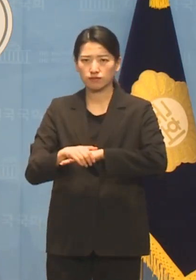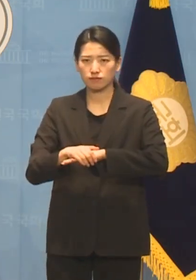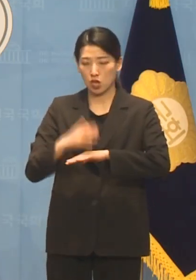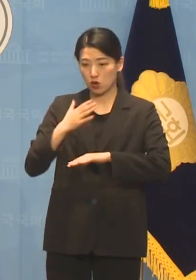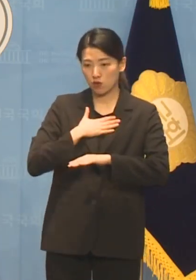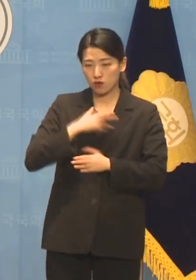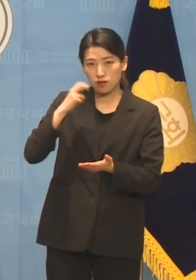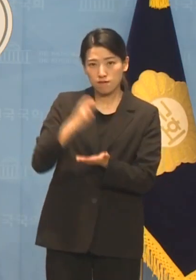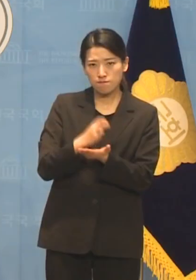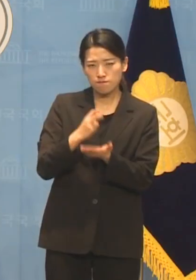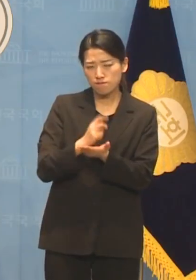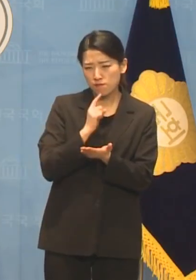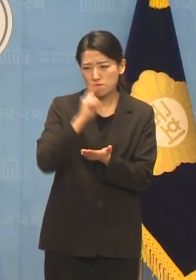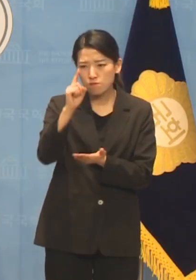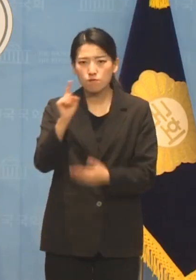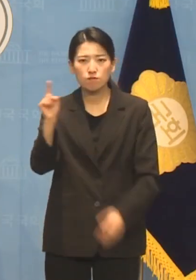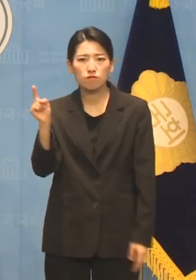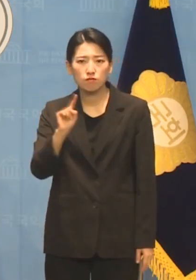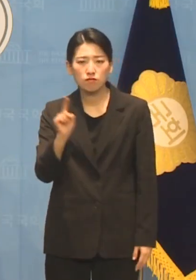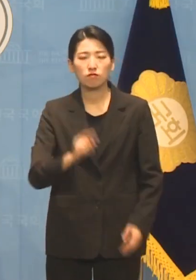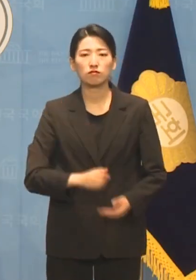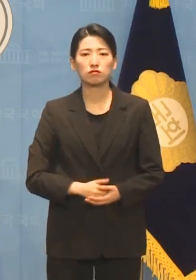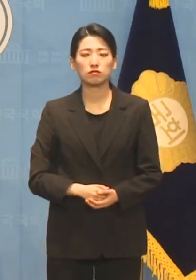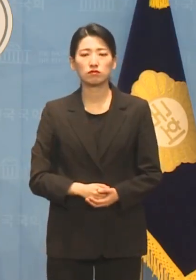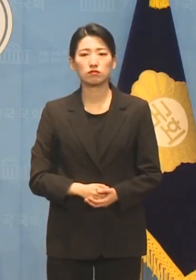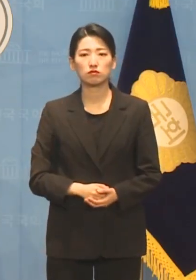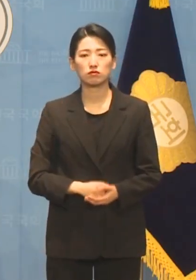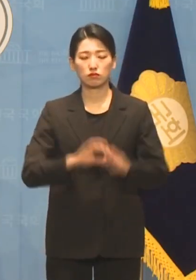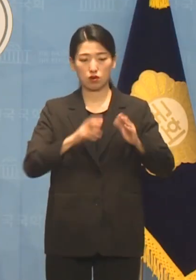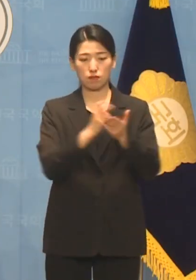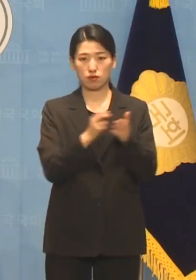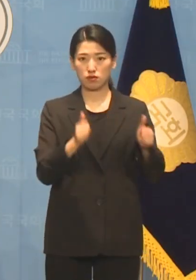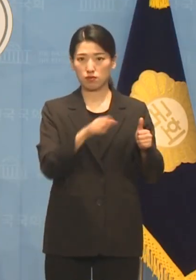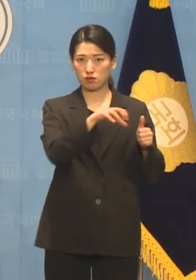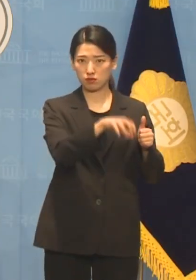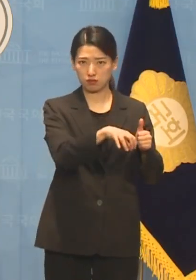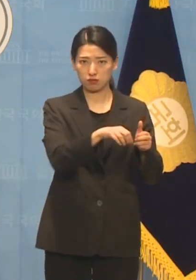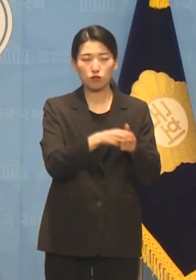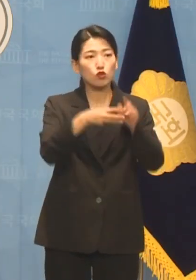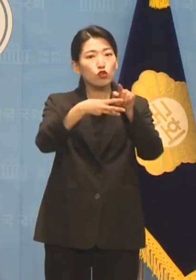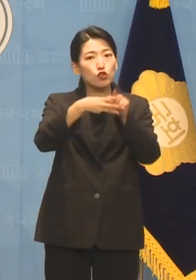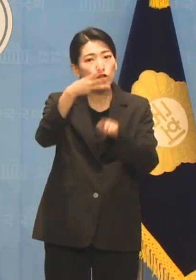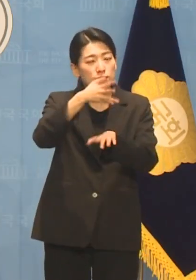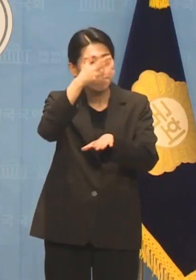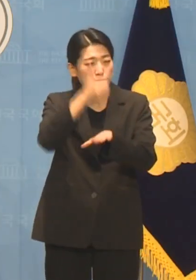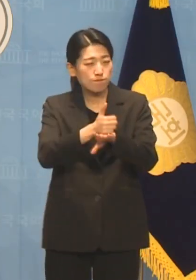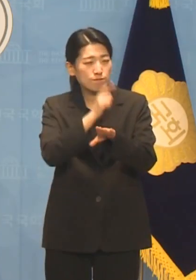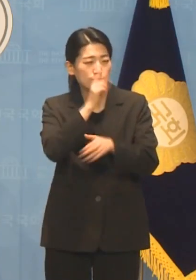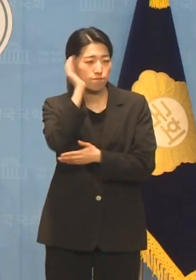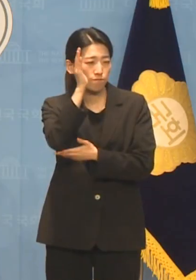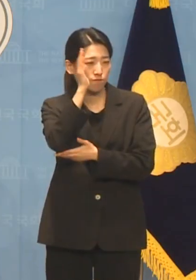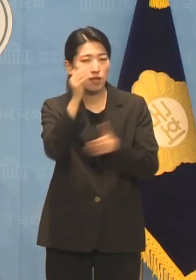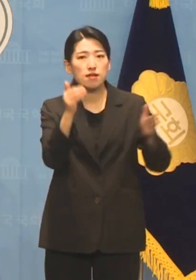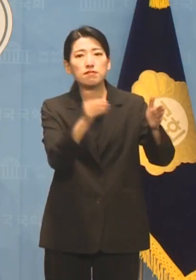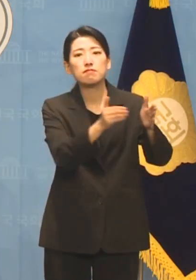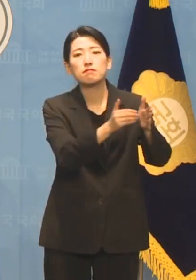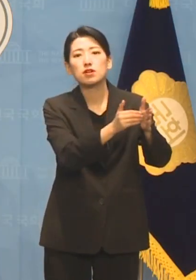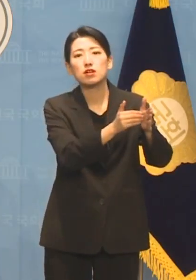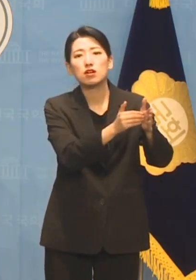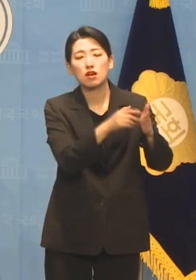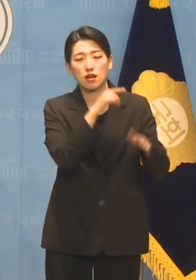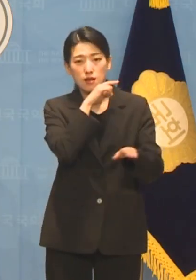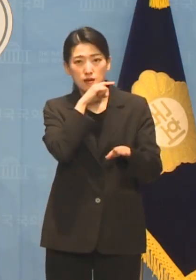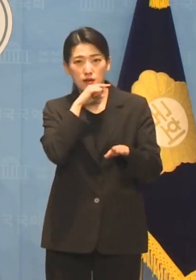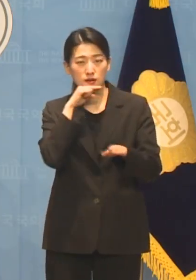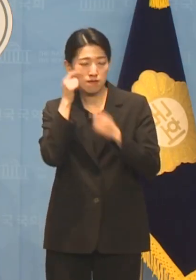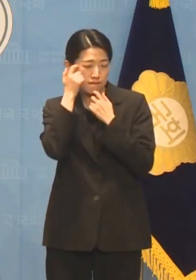감시단 법적 대응 현황입니다. 헌법재판소에서 윤석열 대통령 탄핵 심판 최후 변론이 진행되면서 극우 세력의 허위조작